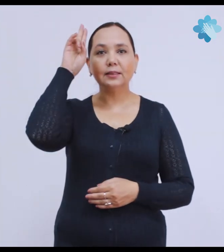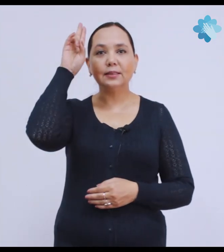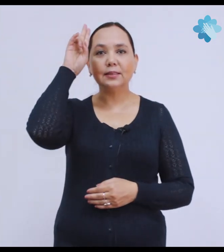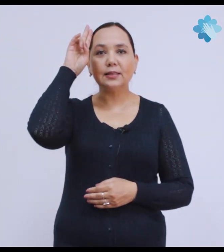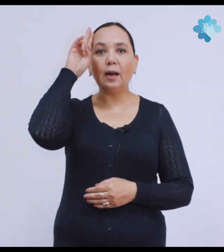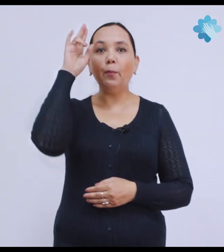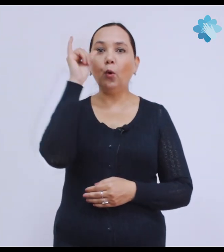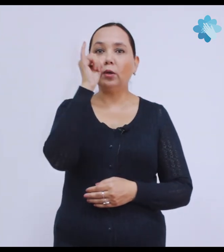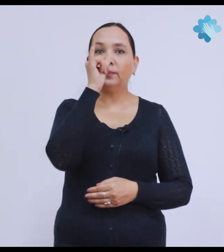запор